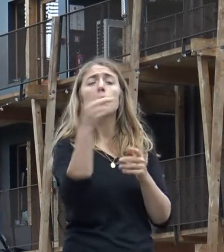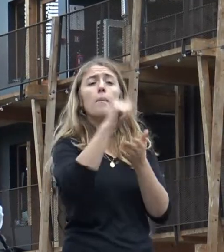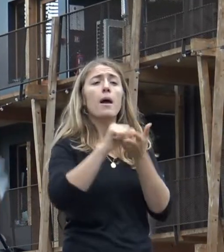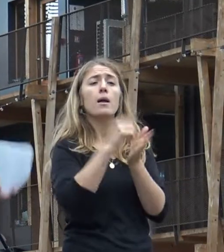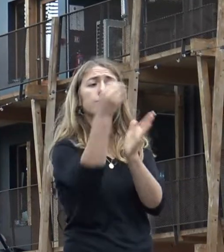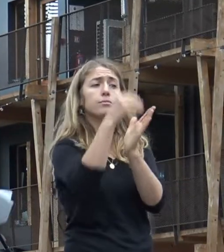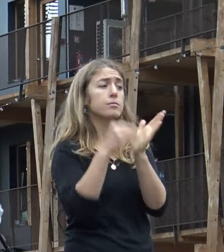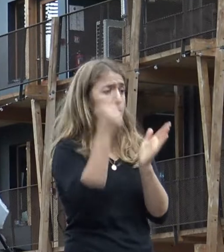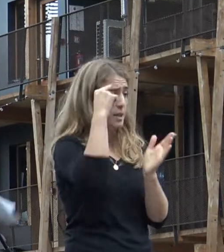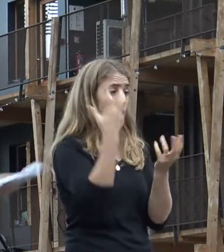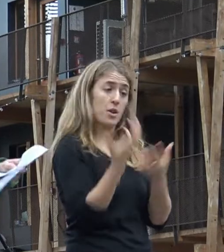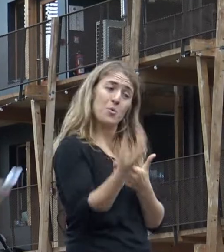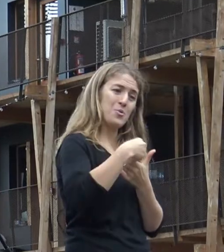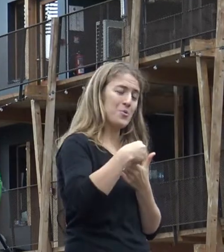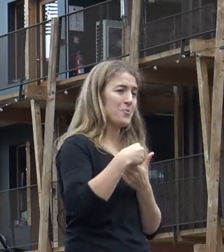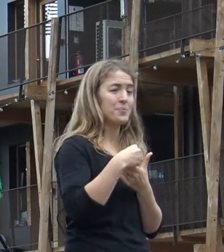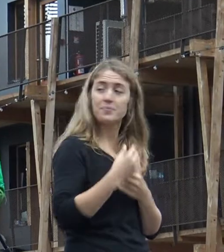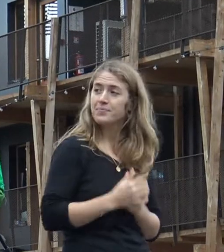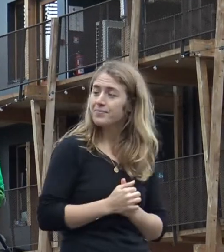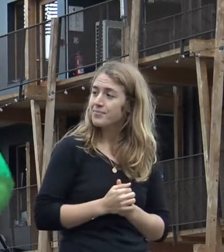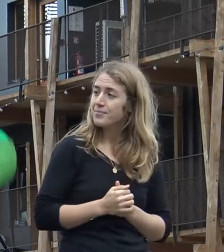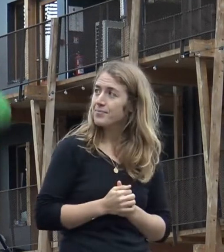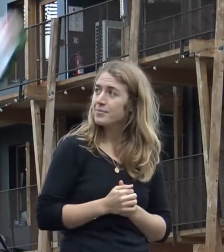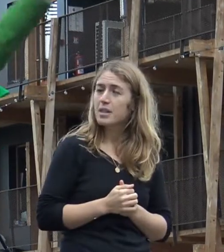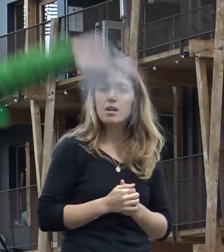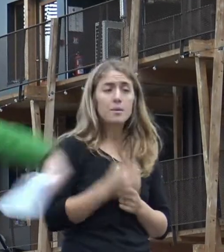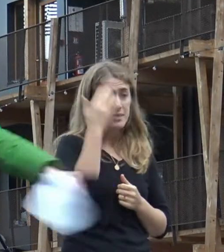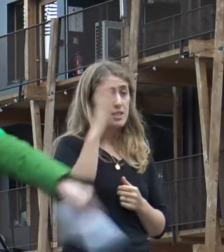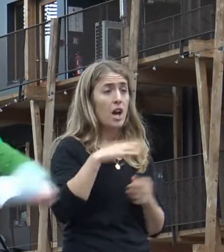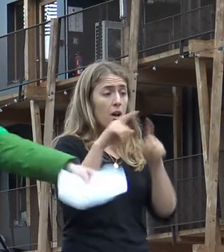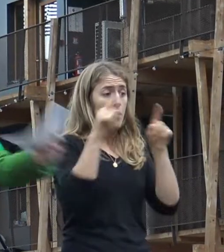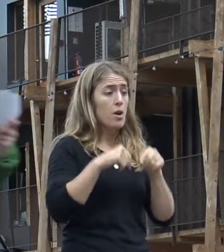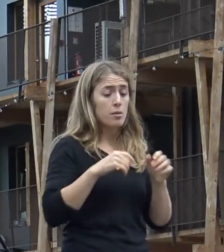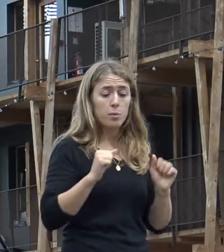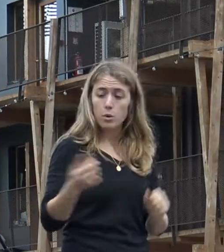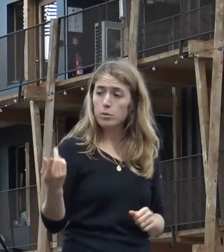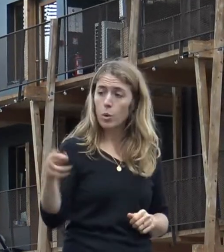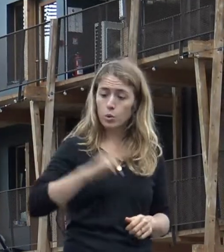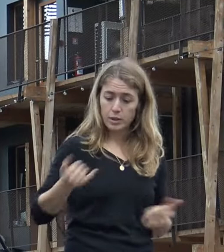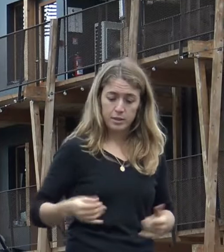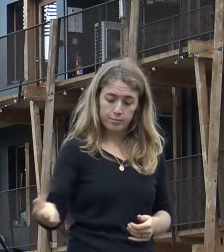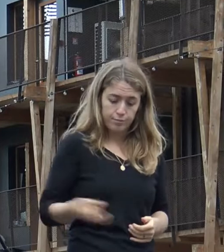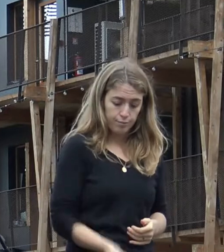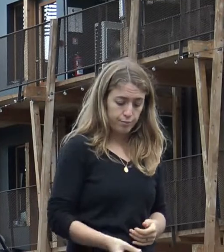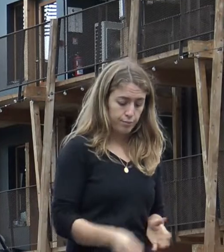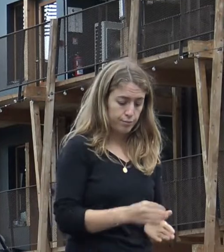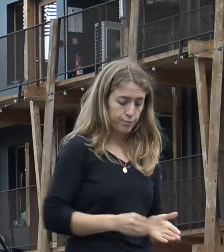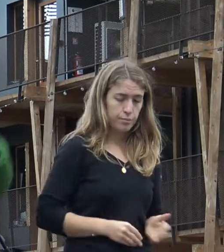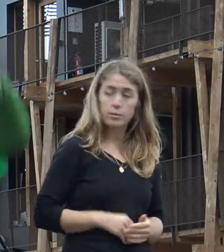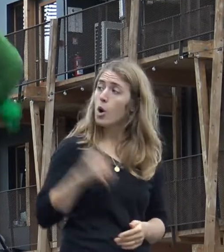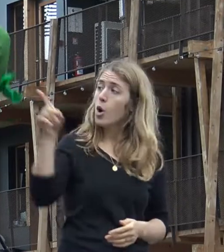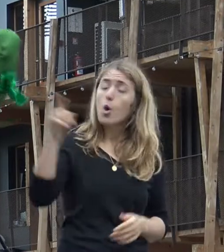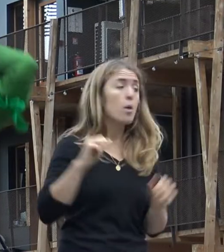envie de nous rejoindre. La feuille, si elle existe, elle va venir par là. Voilà. Sinon, vous pouvez nous contacter